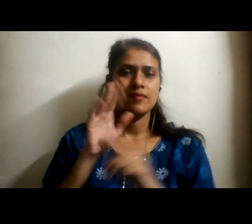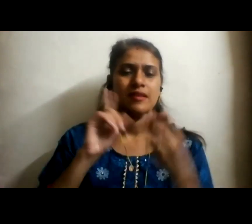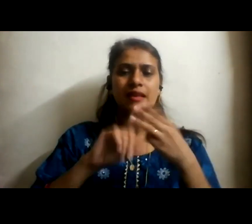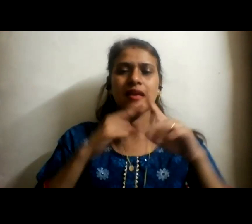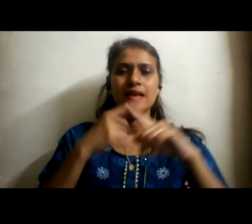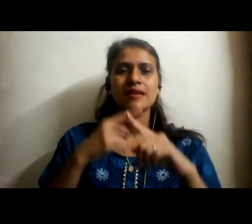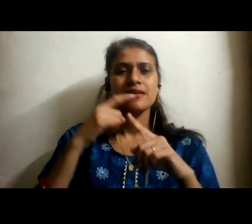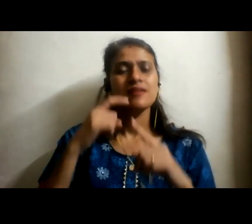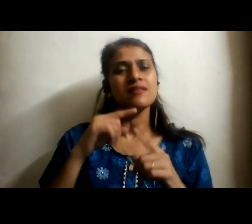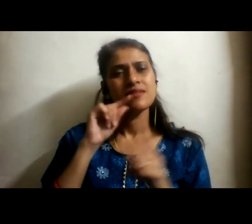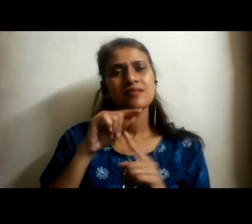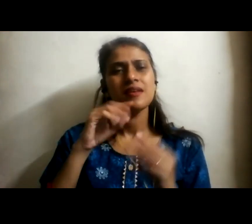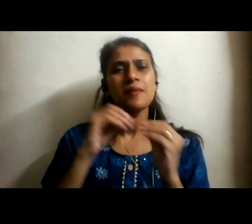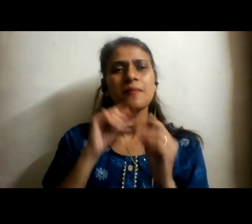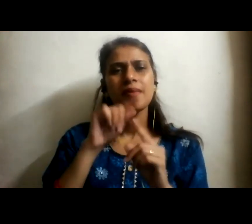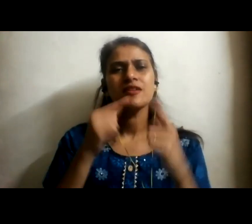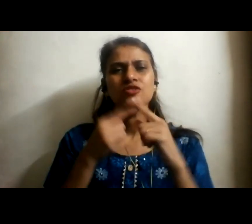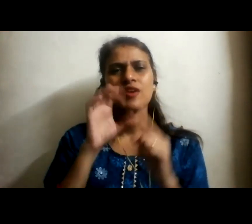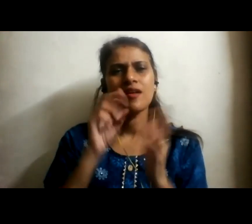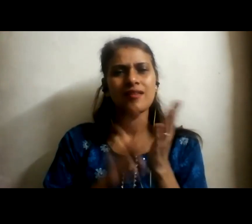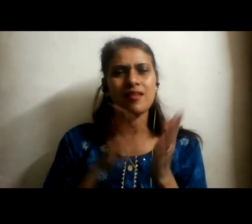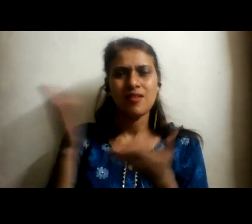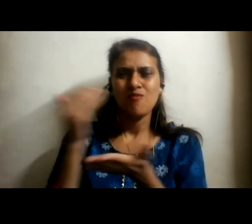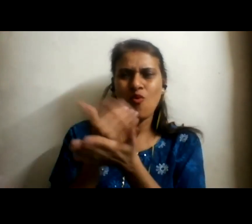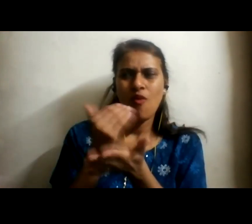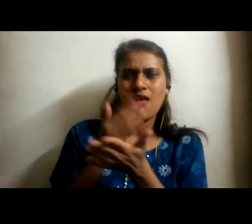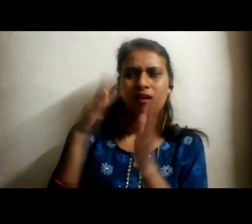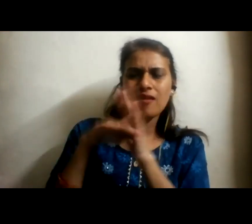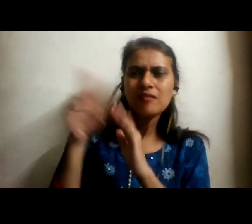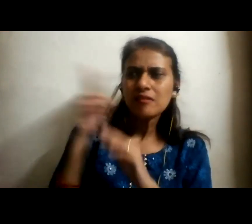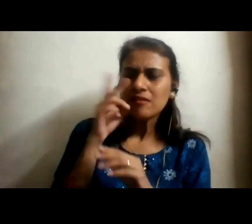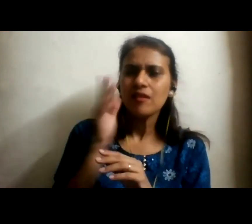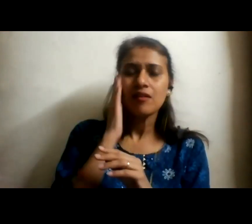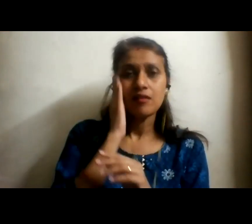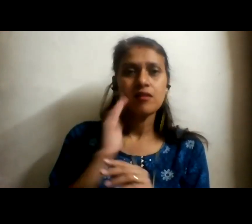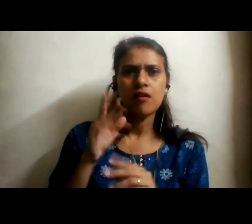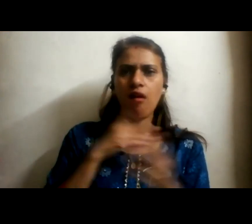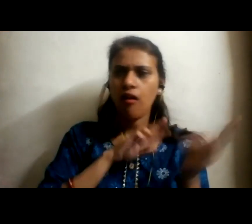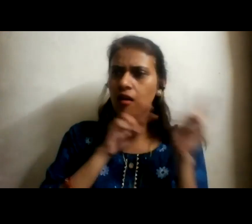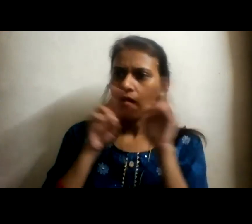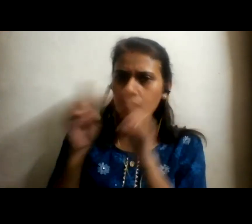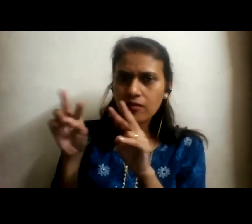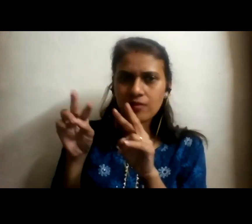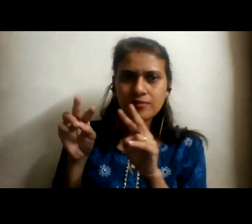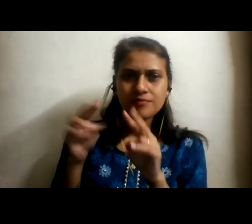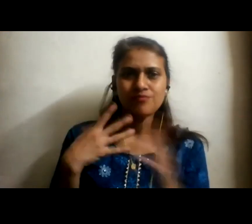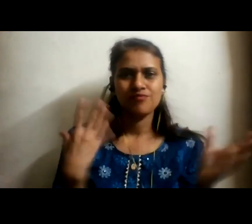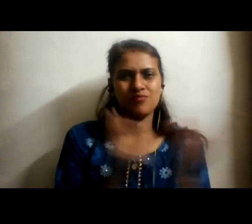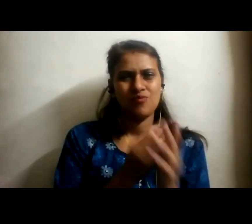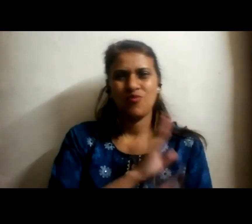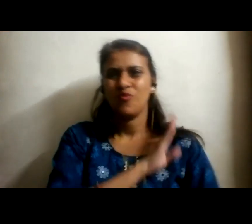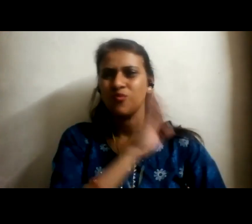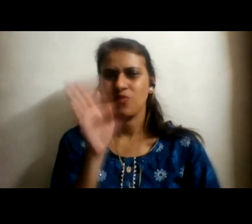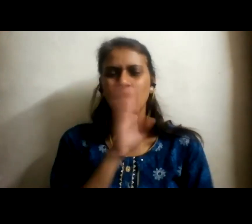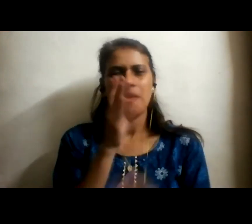इसमें प्रगति मैदान में, अब कितने सारे हमारे रिहैब हम में से, हम प्रगति मैदान जाते हैं जब